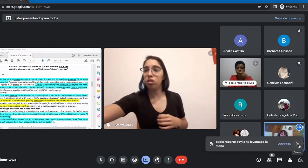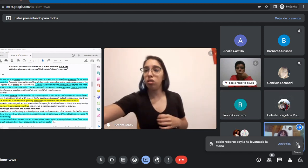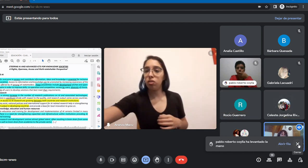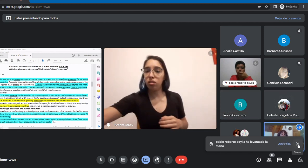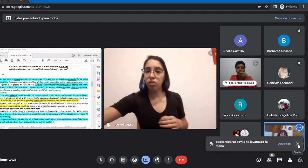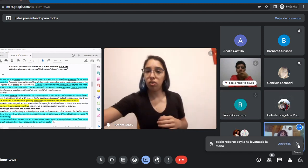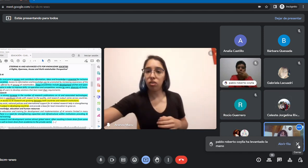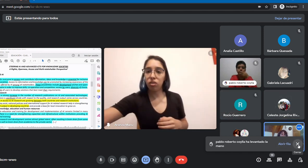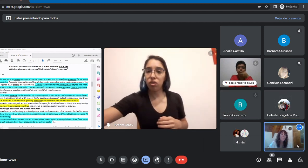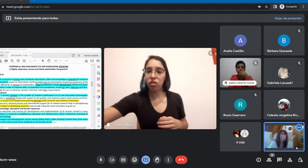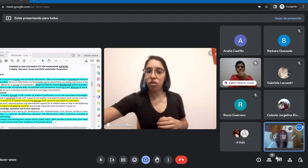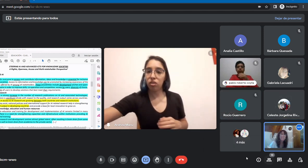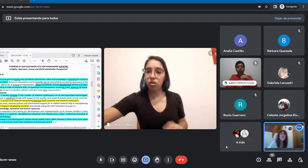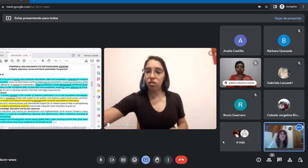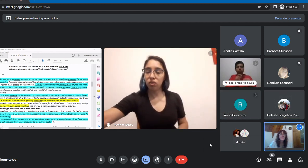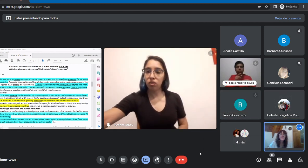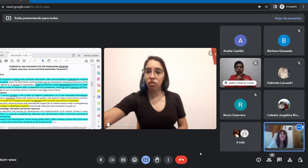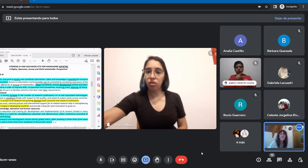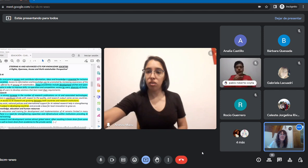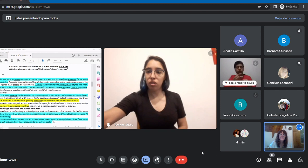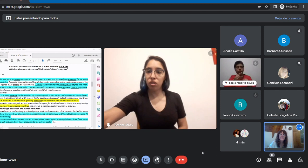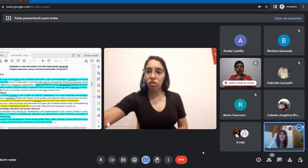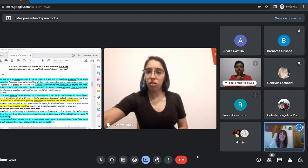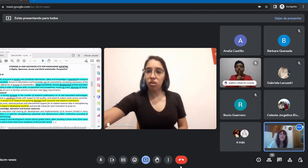ver, Pablo.